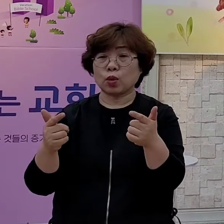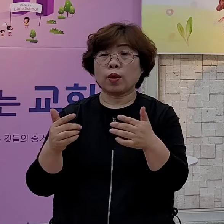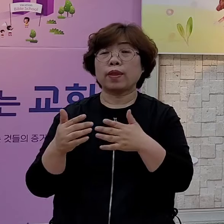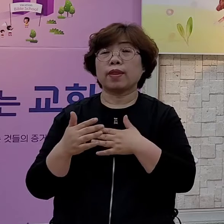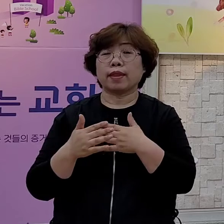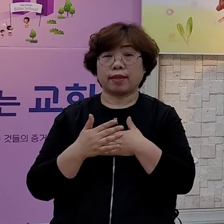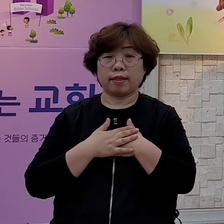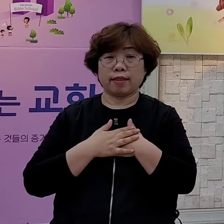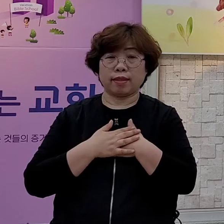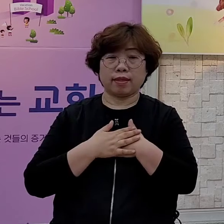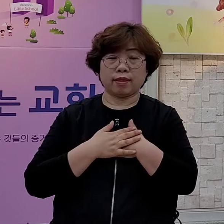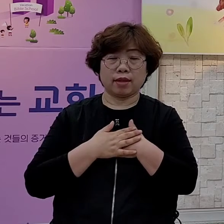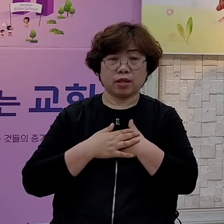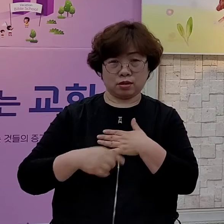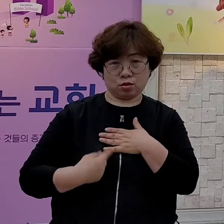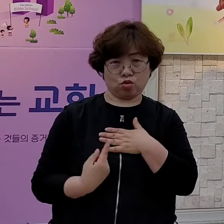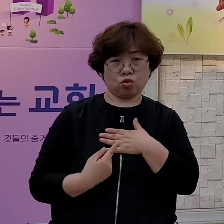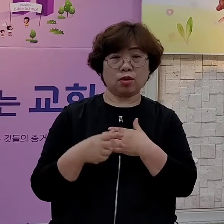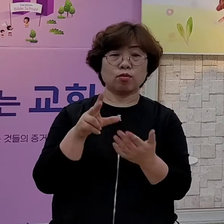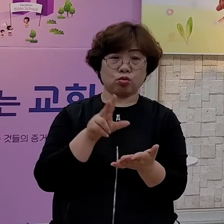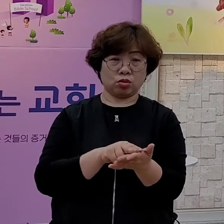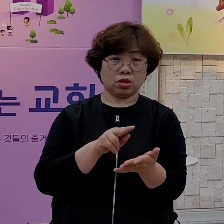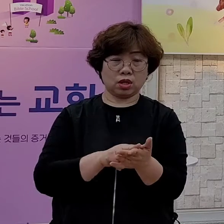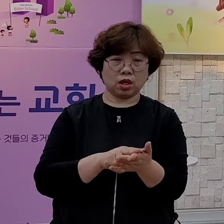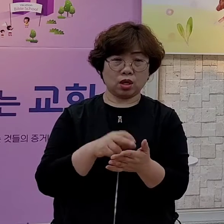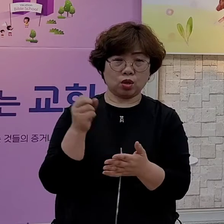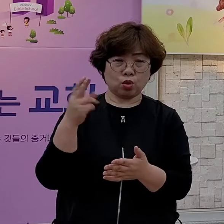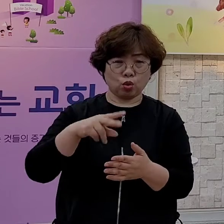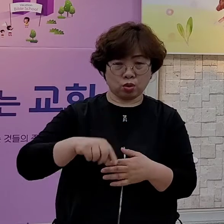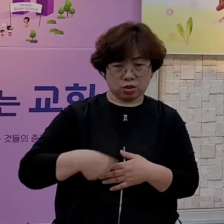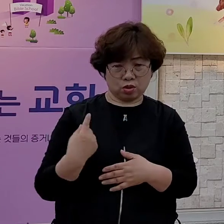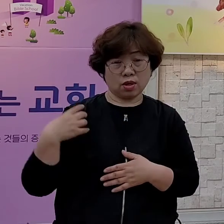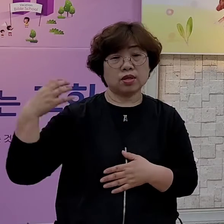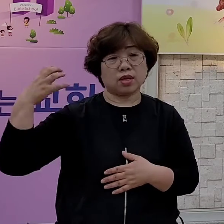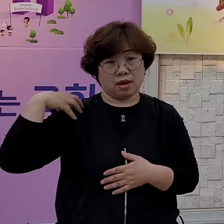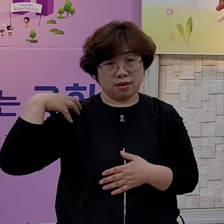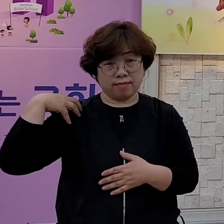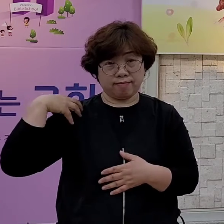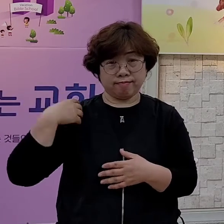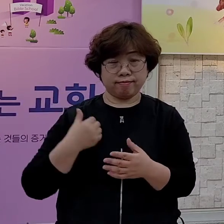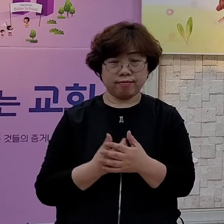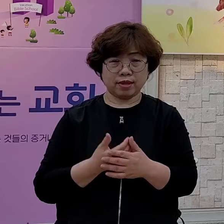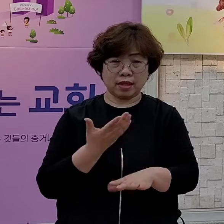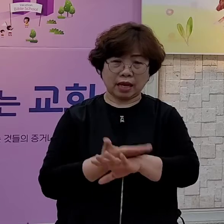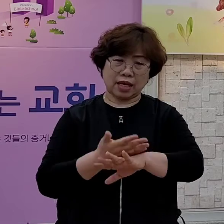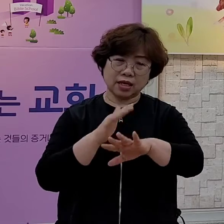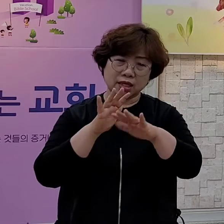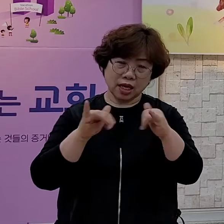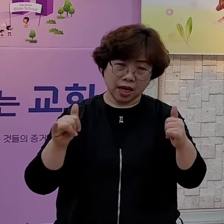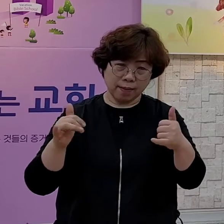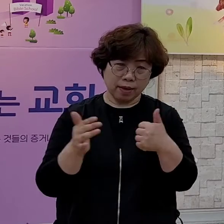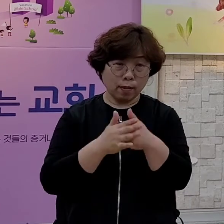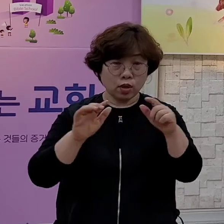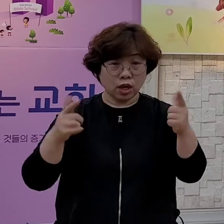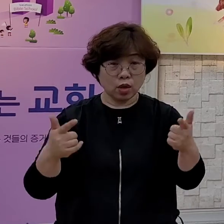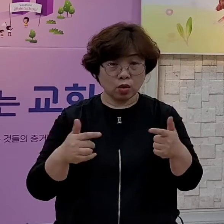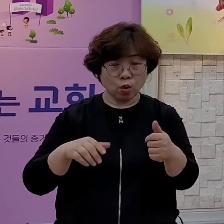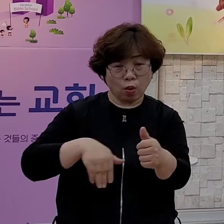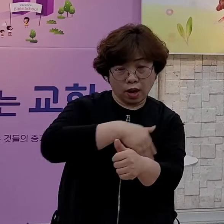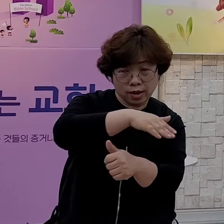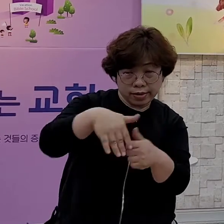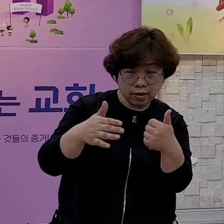나의 주권이잖아요. 그러니까 이 모든 일들의 결과가 나 때문이지 다른 사람이나 어떤